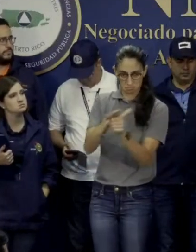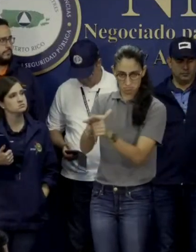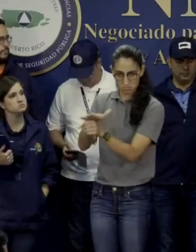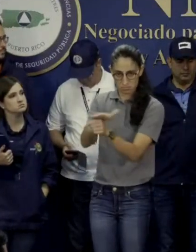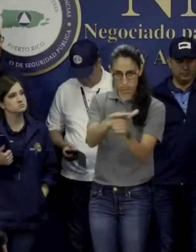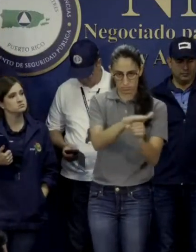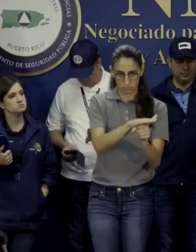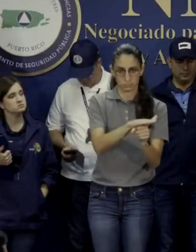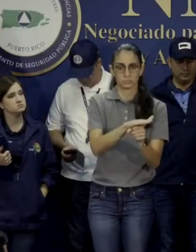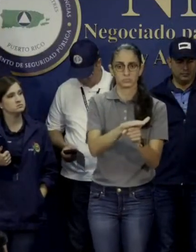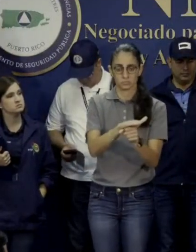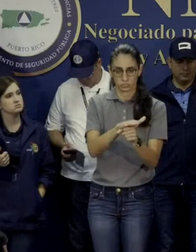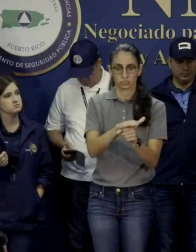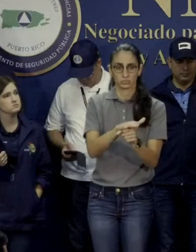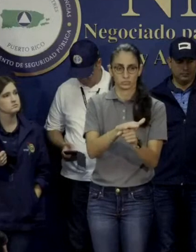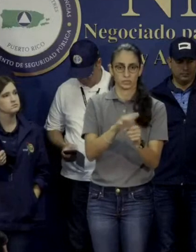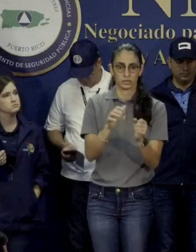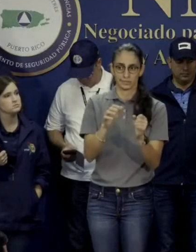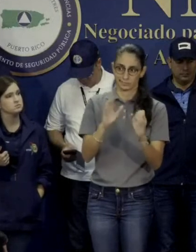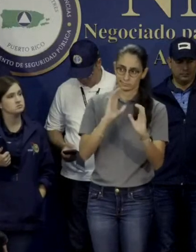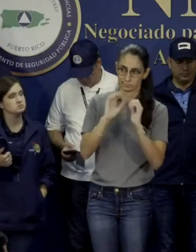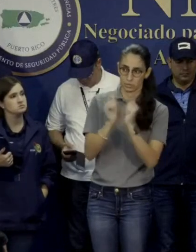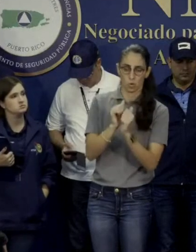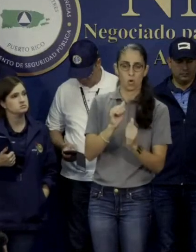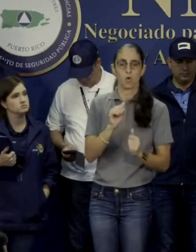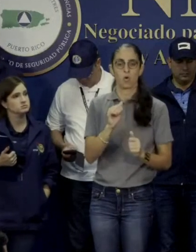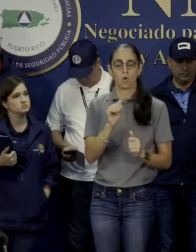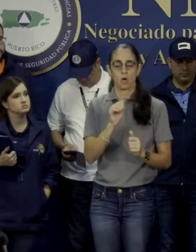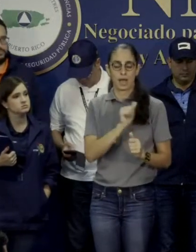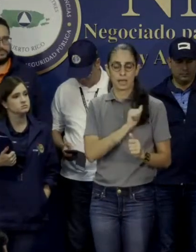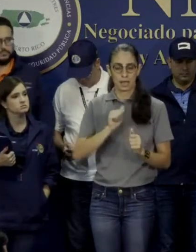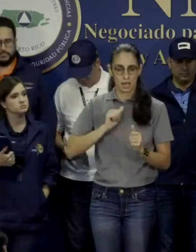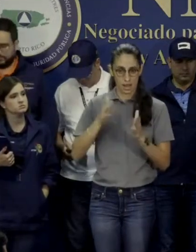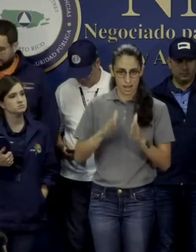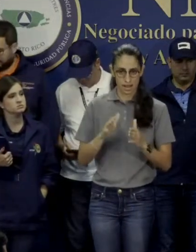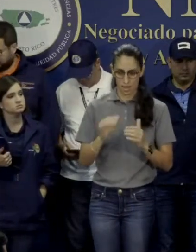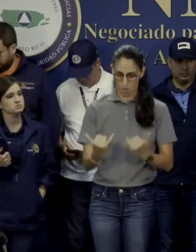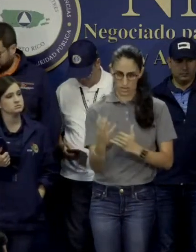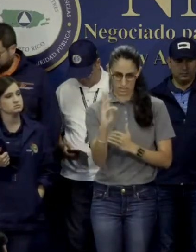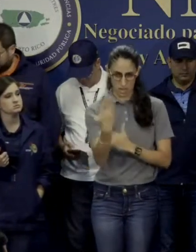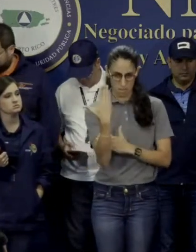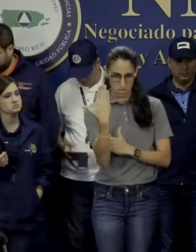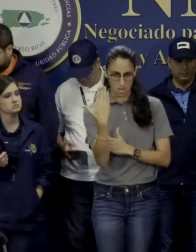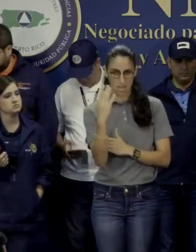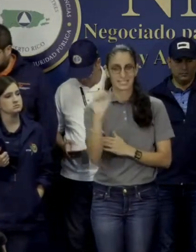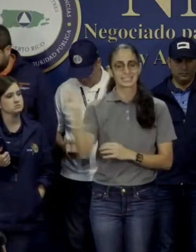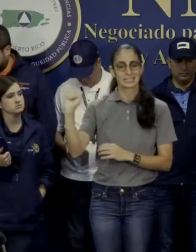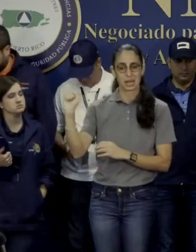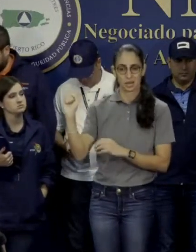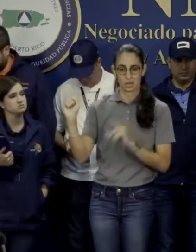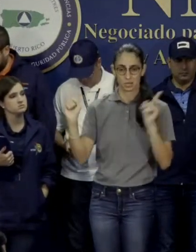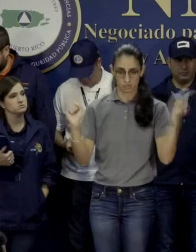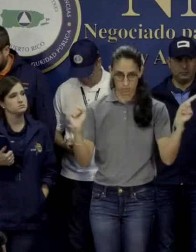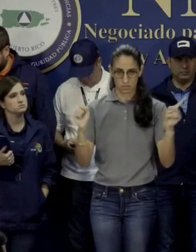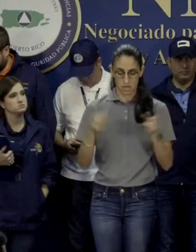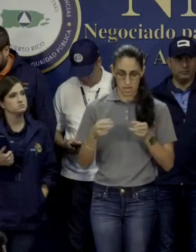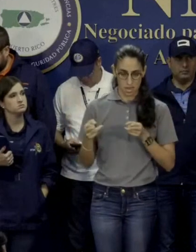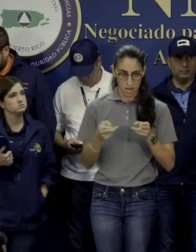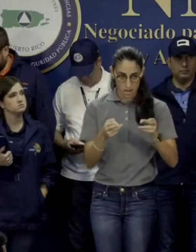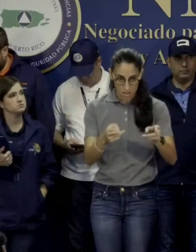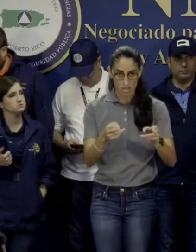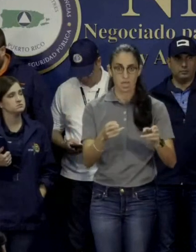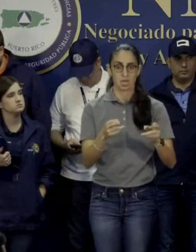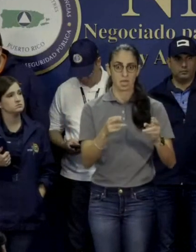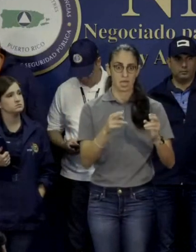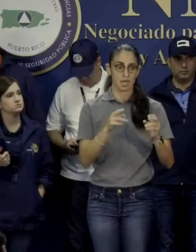distintos. Estuvimos cerca con la alcaldesa Carolyn Bonilla hasta casi las 6 de la mañana allá en Salinas, donde se desbordó el río y afectó